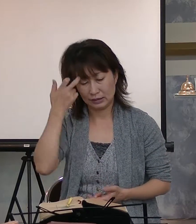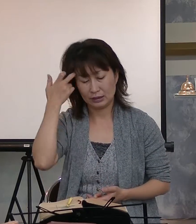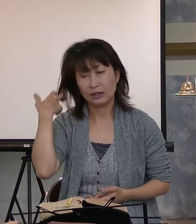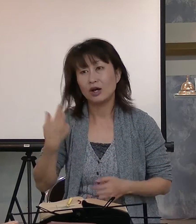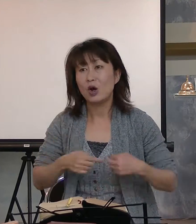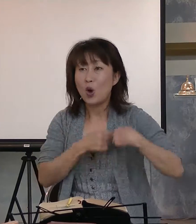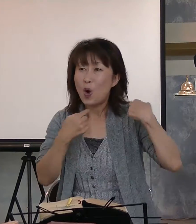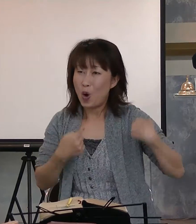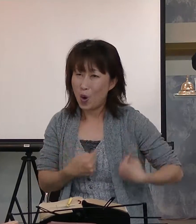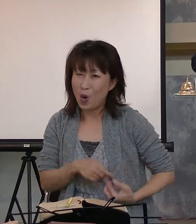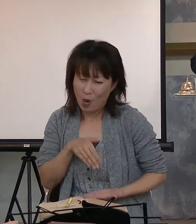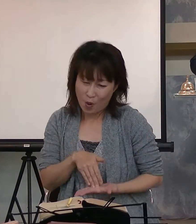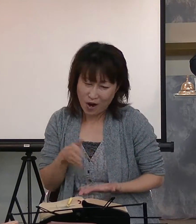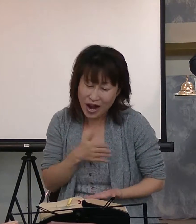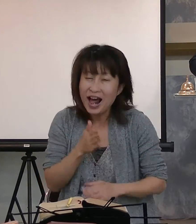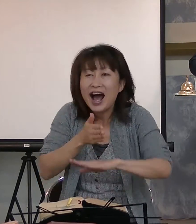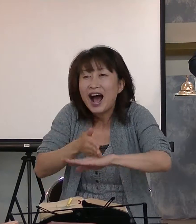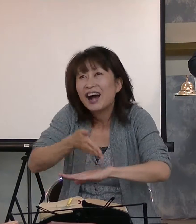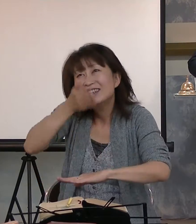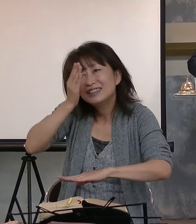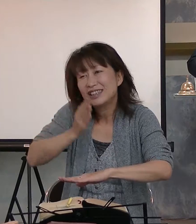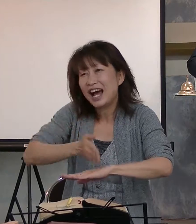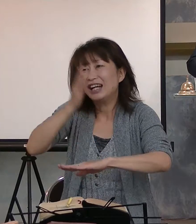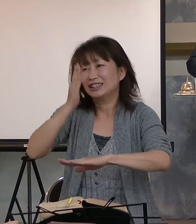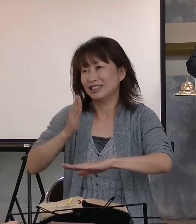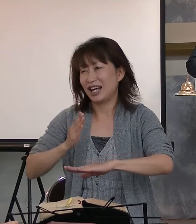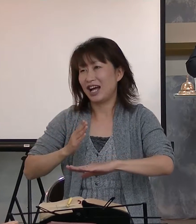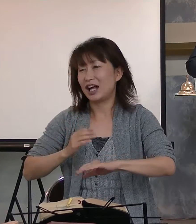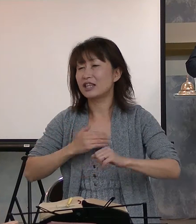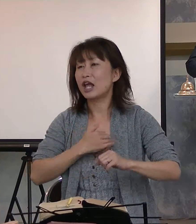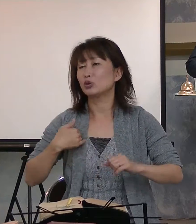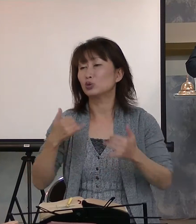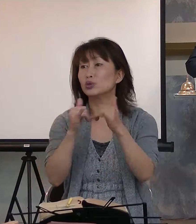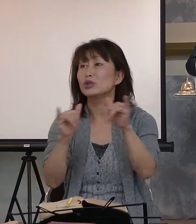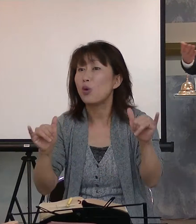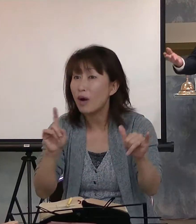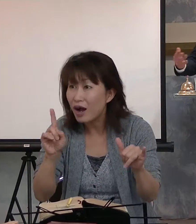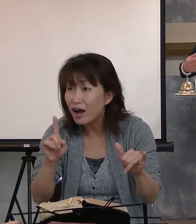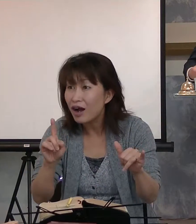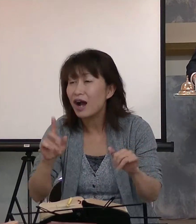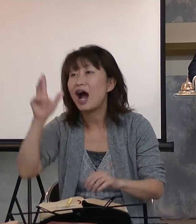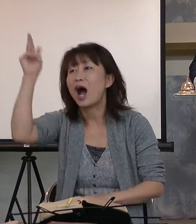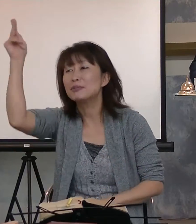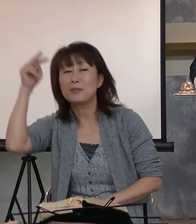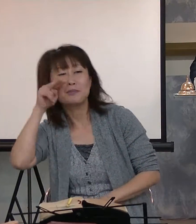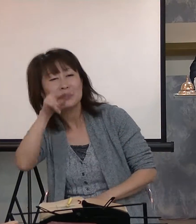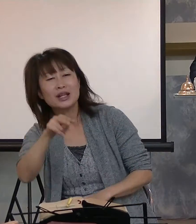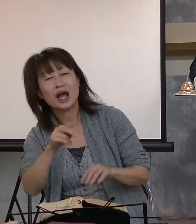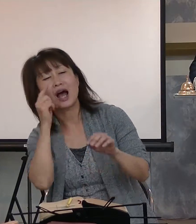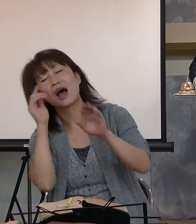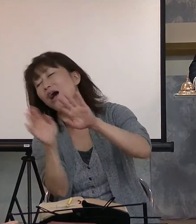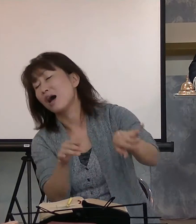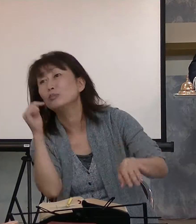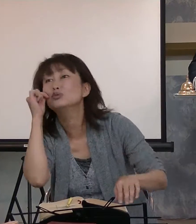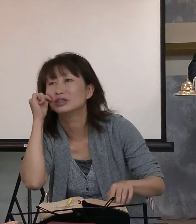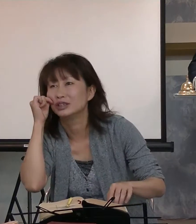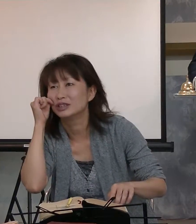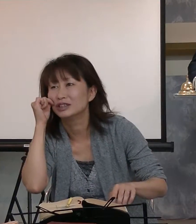心から感謝が出る人はね、神様は放っておけないんです。